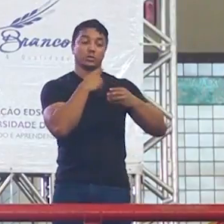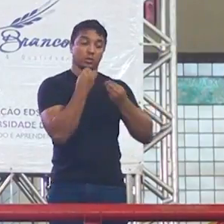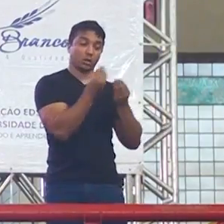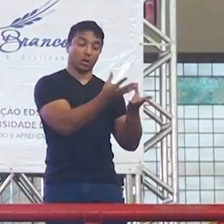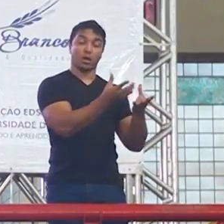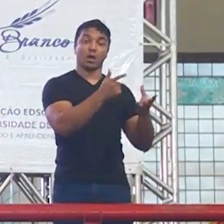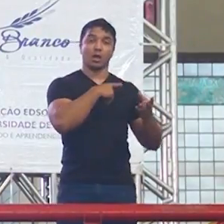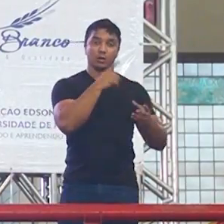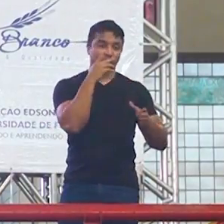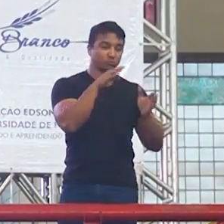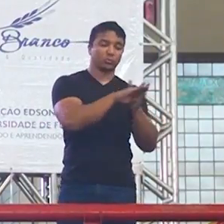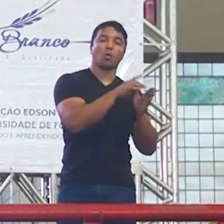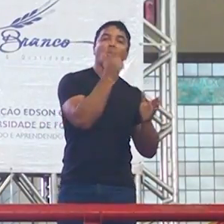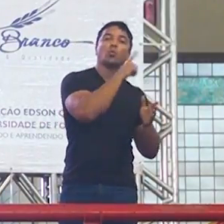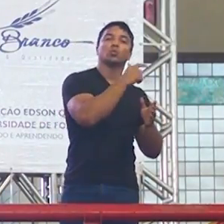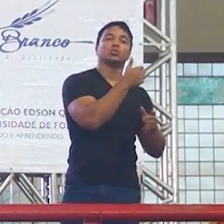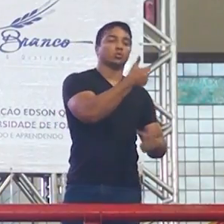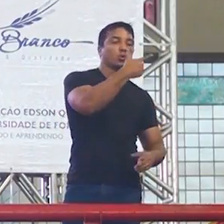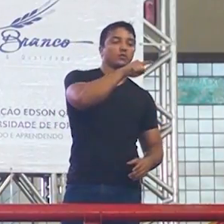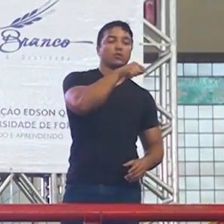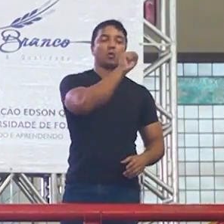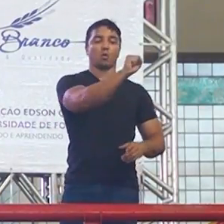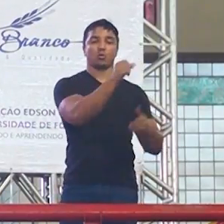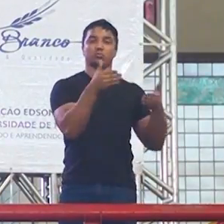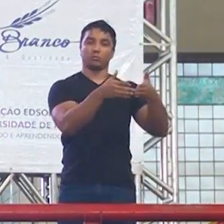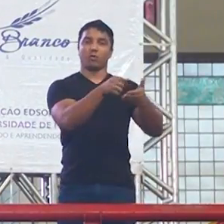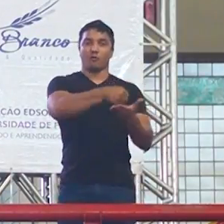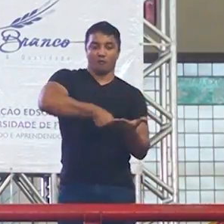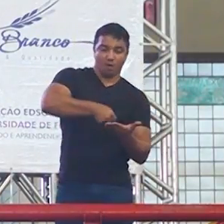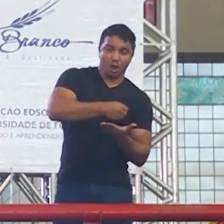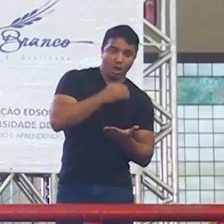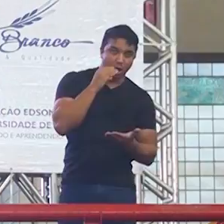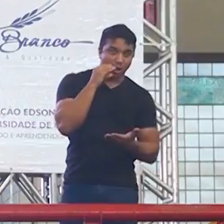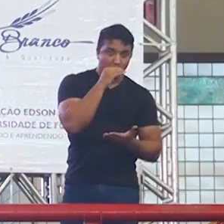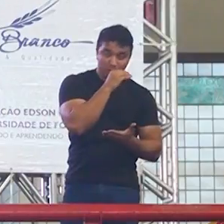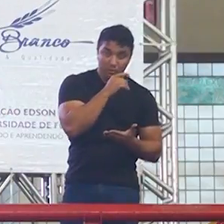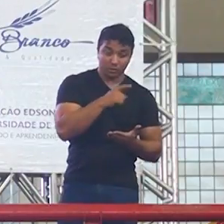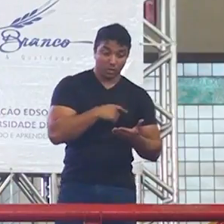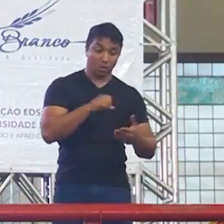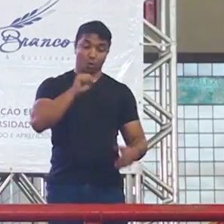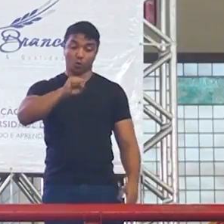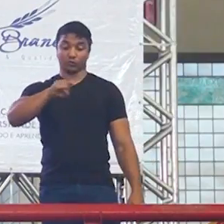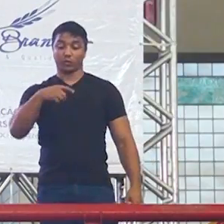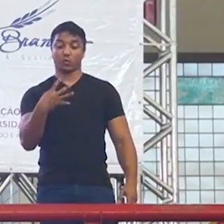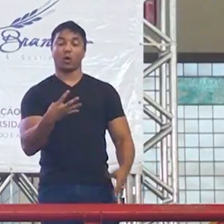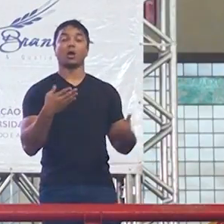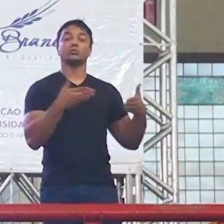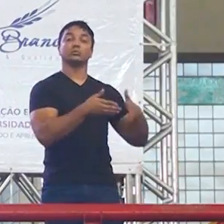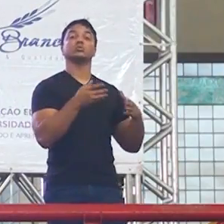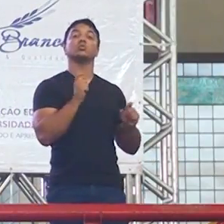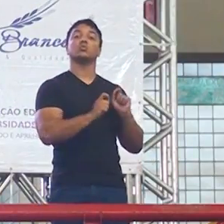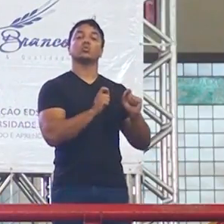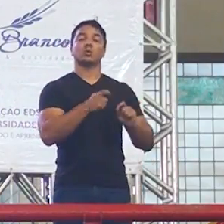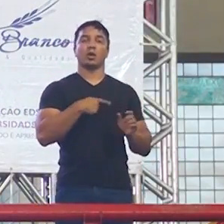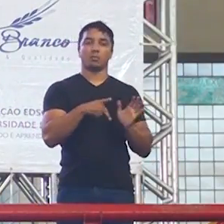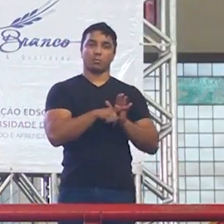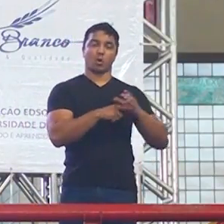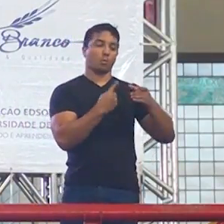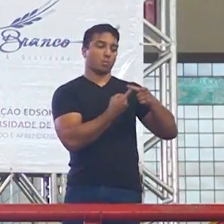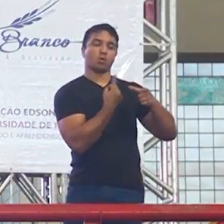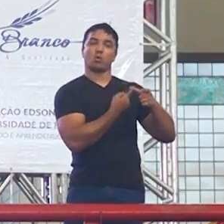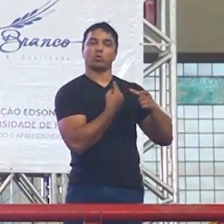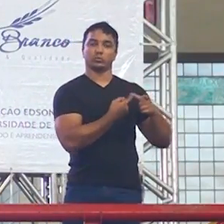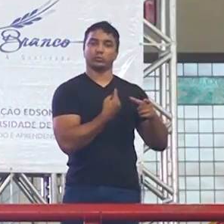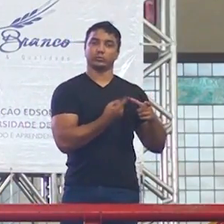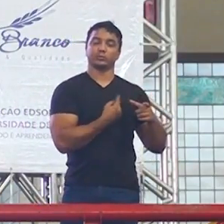casa, 12,8 vai para o ferro, 8,4 vai para o micro-ondas.